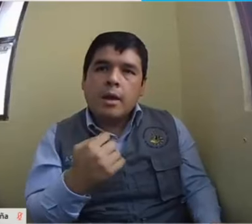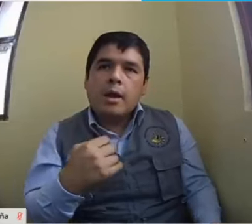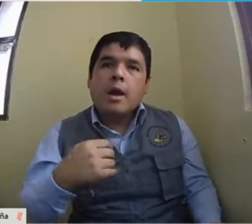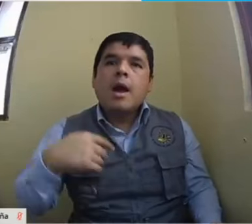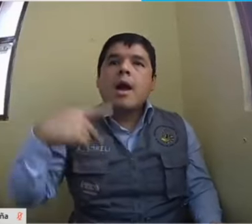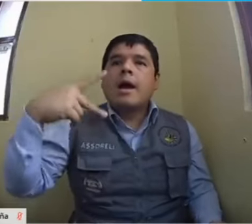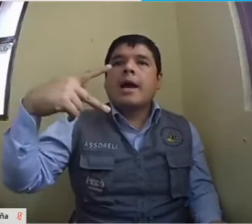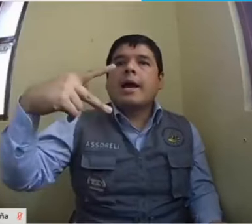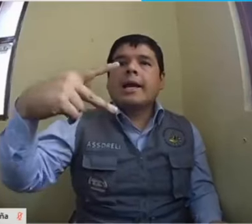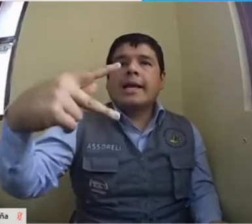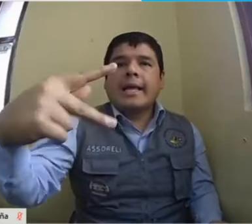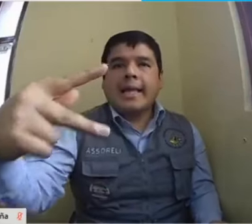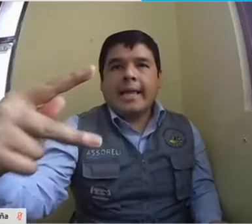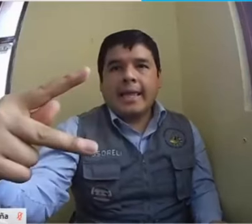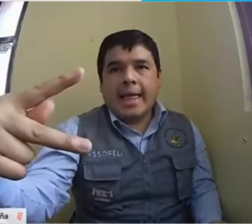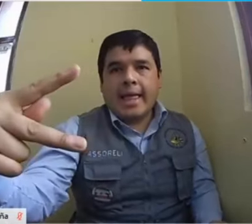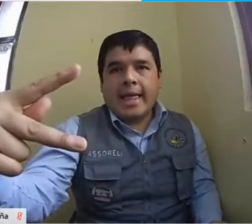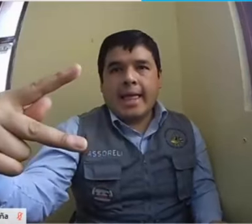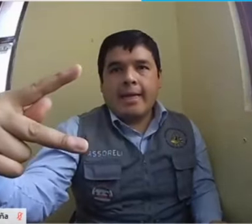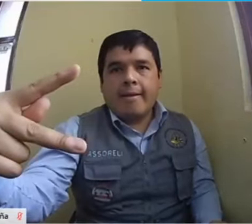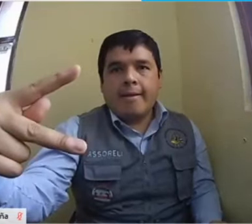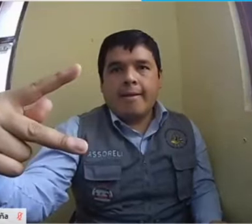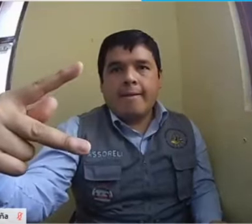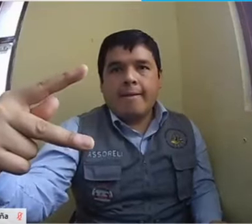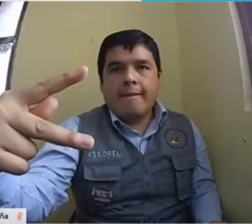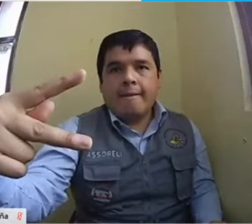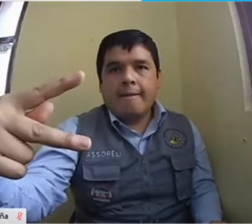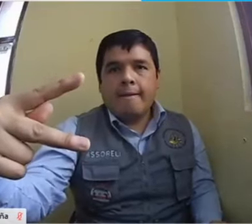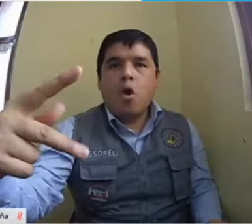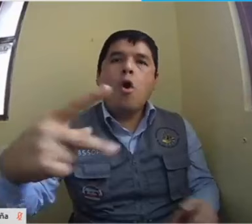o la J con la I, meñique en el rostro, K,